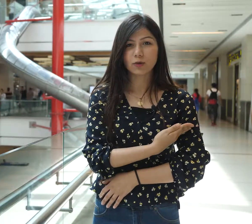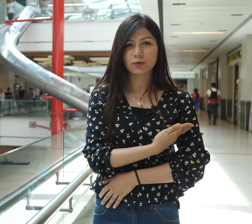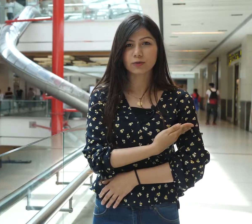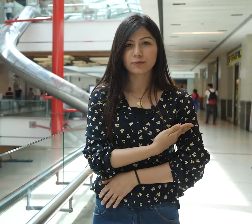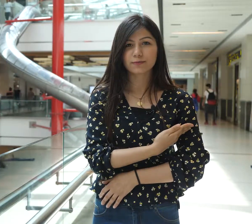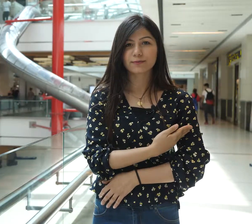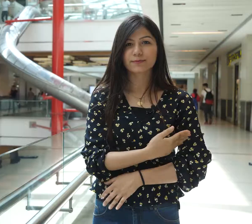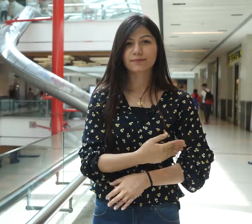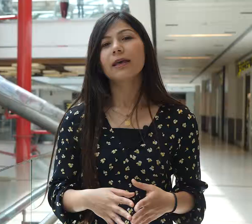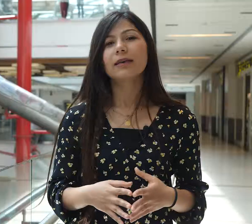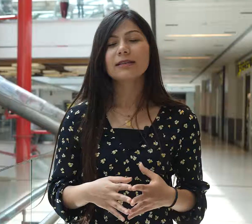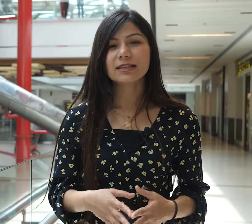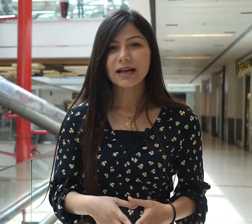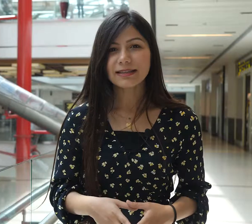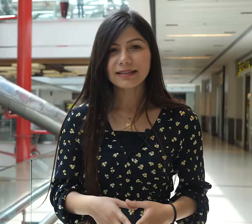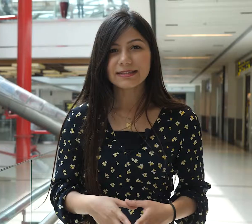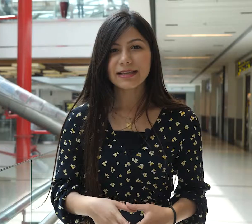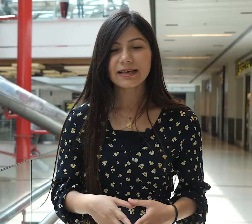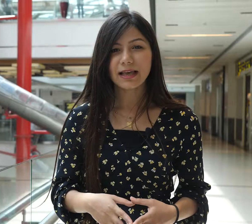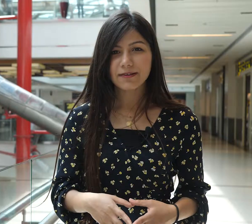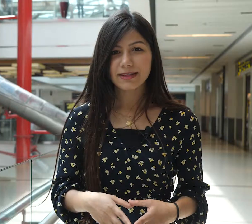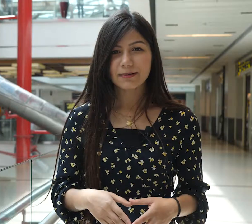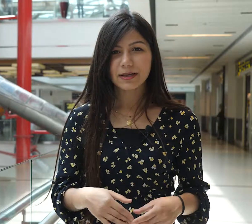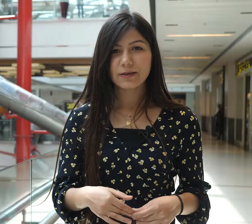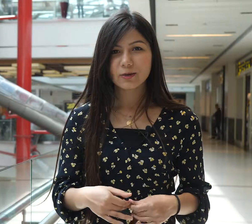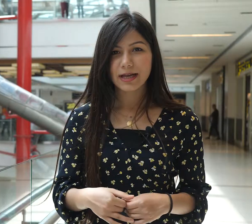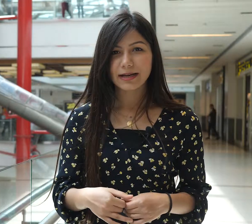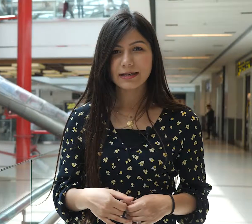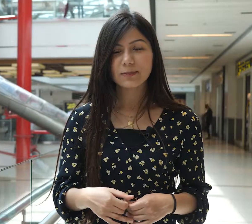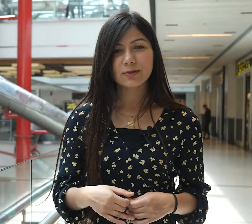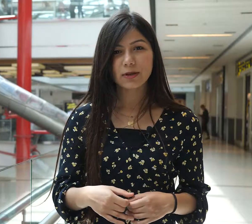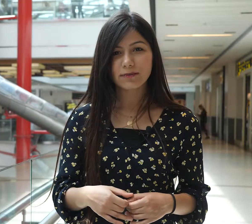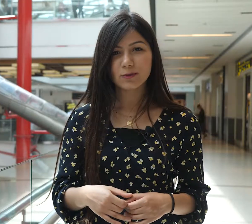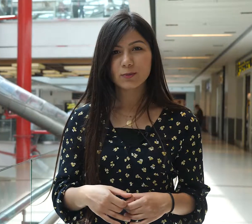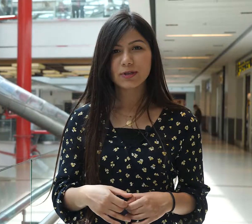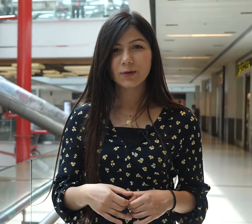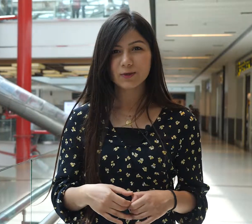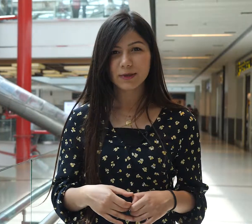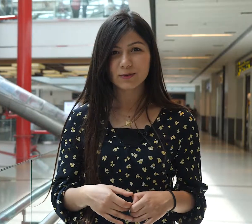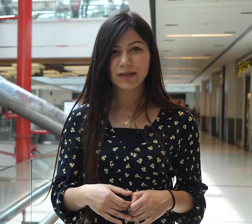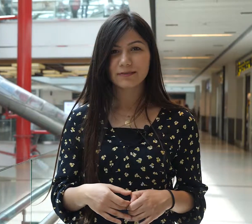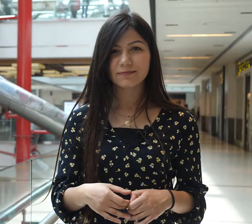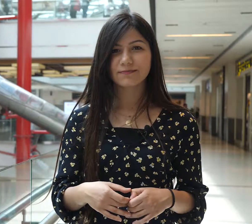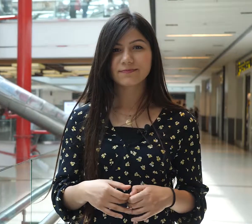Tişört. İşaret dilinde kıyafet terimlerini gösterdik. Bir sonraki videomuzda görüşmek üzere.